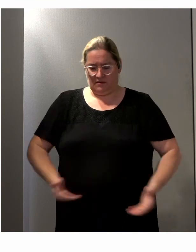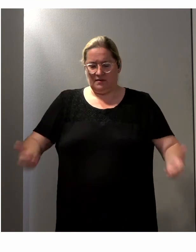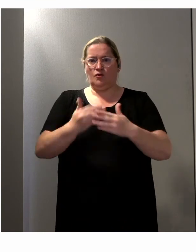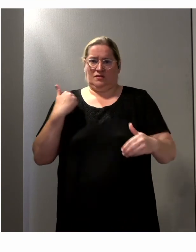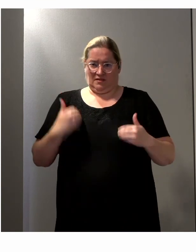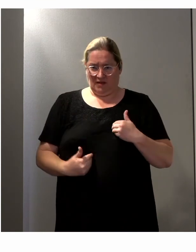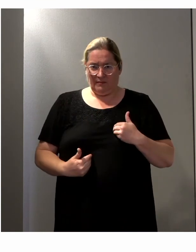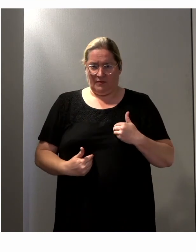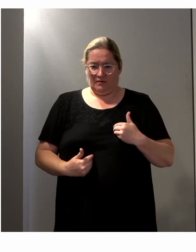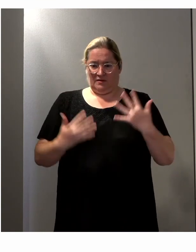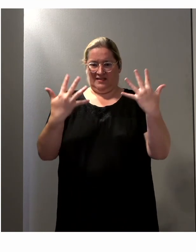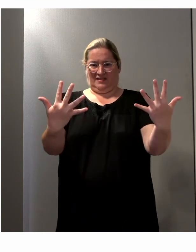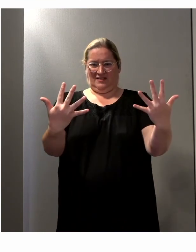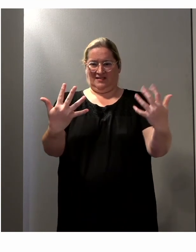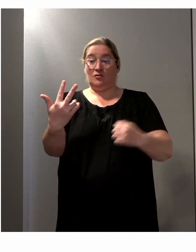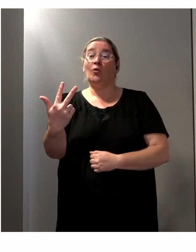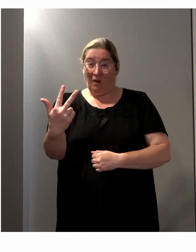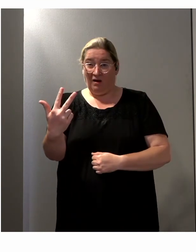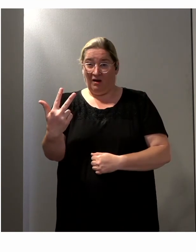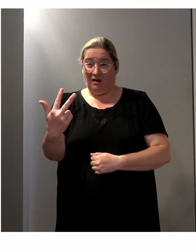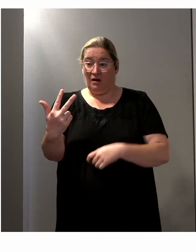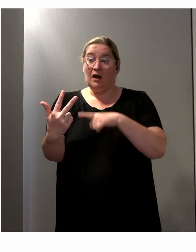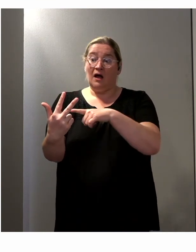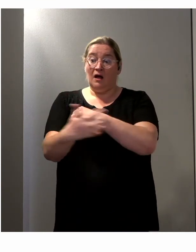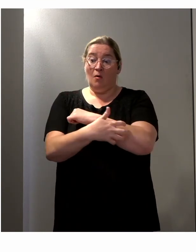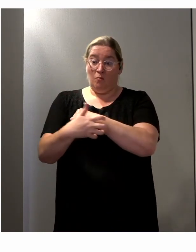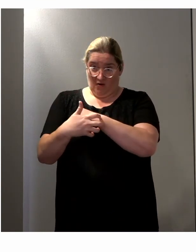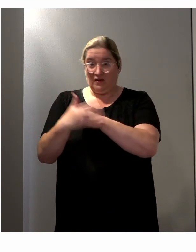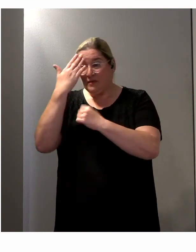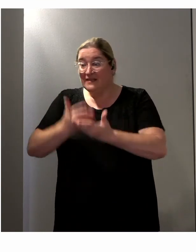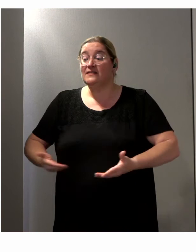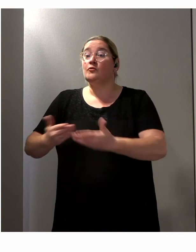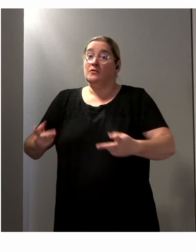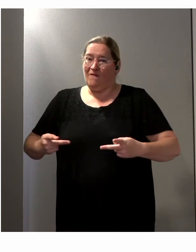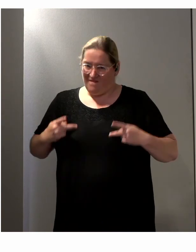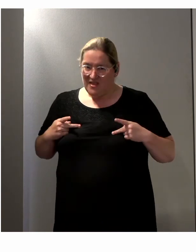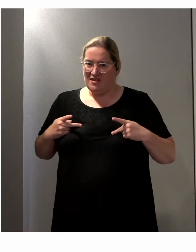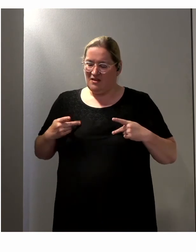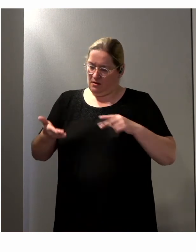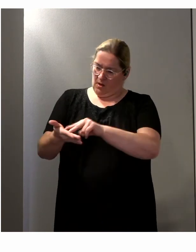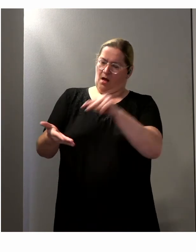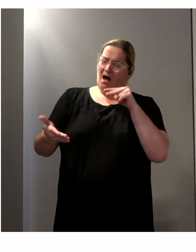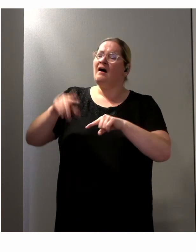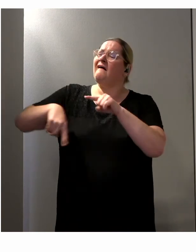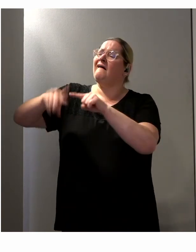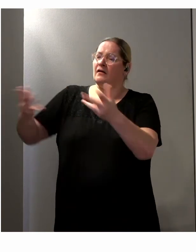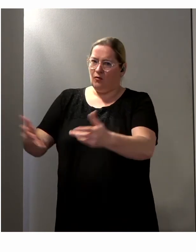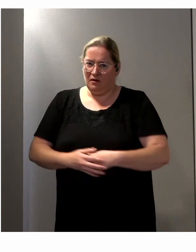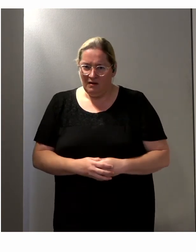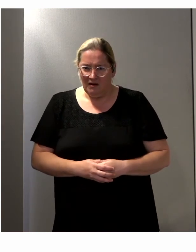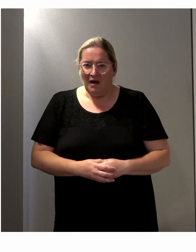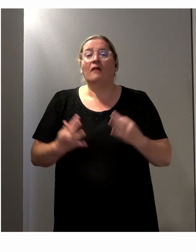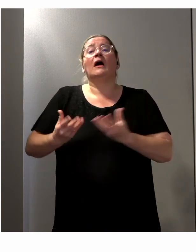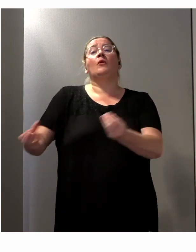sont pauvres en conditions de vie, 3 sur 10 contre 1 sur 10 pour l'ensemble de la population